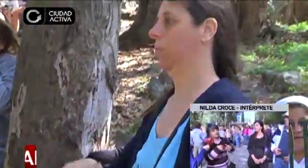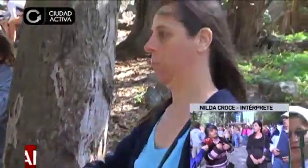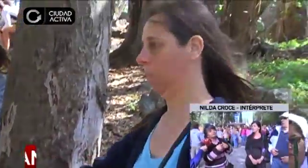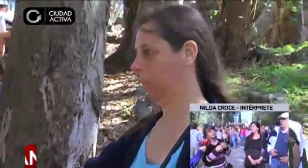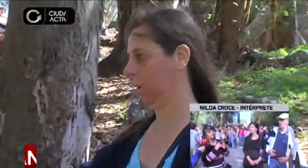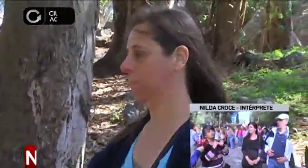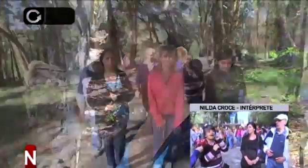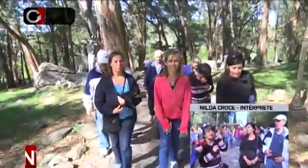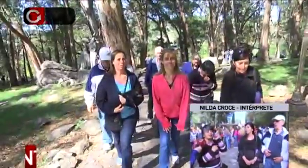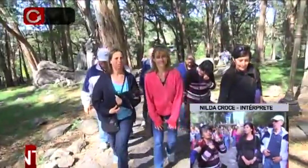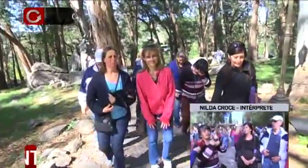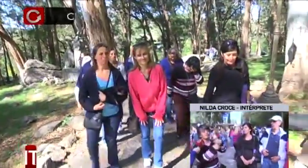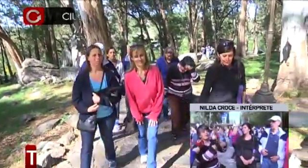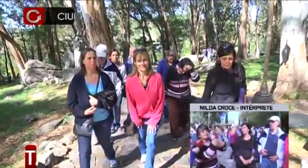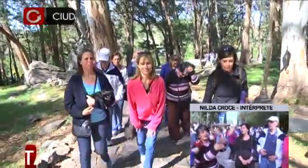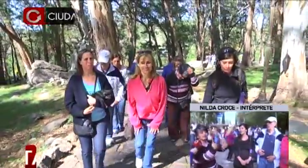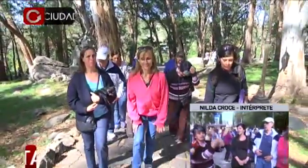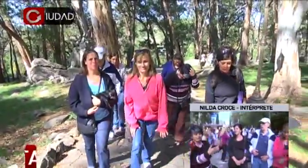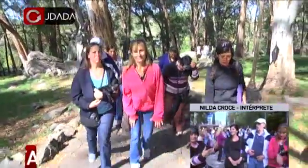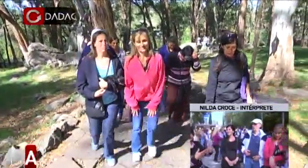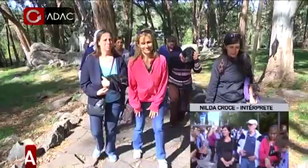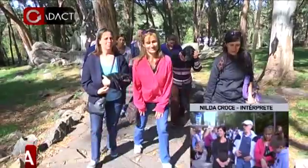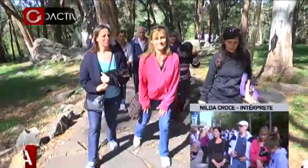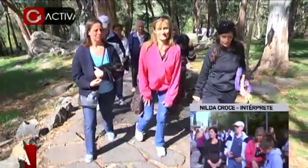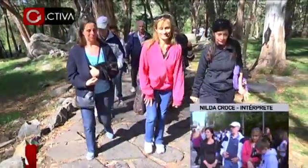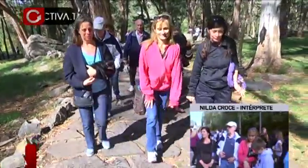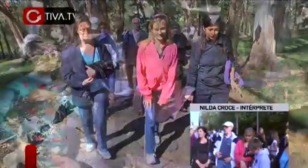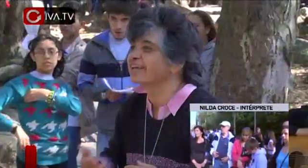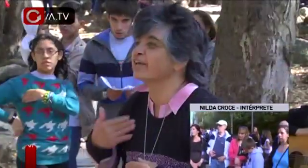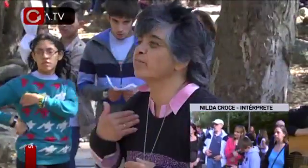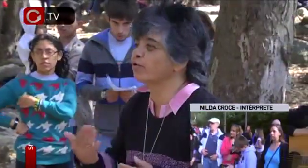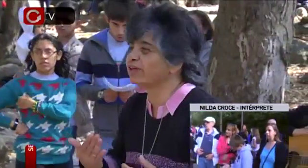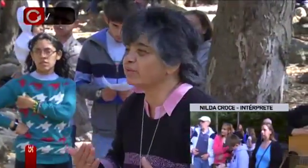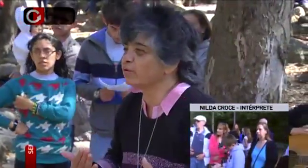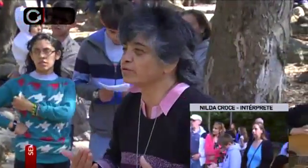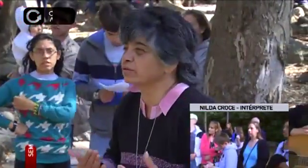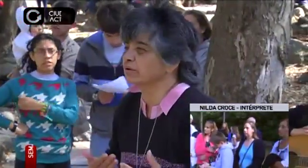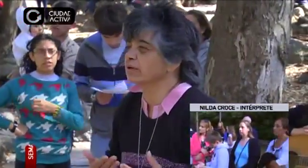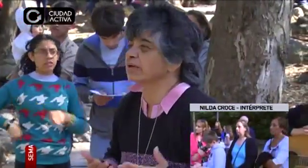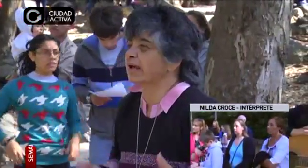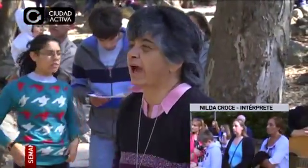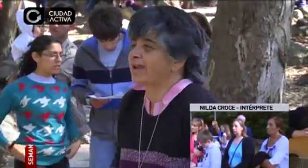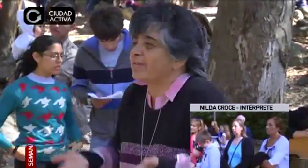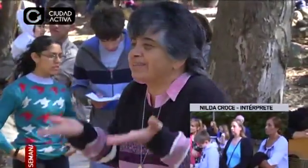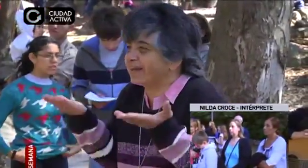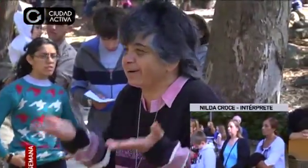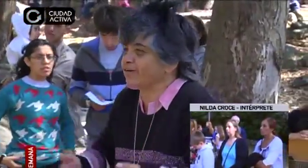Y bueno, los años van pasando y el grupito se va haciendo